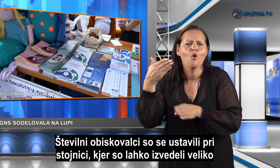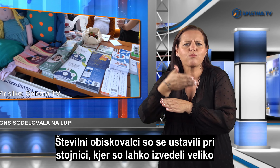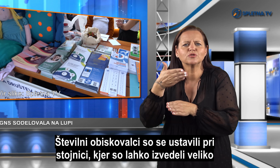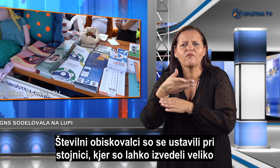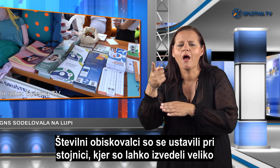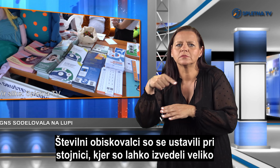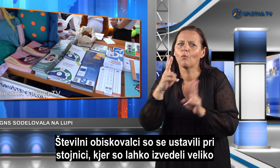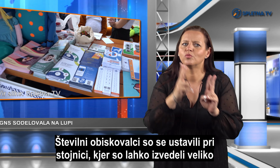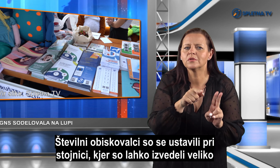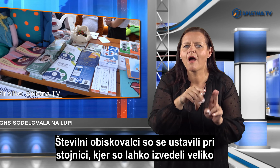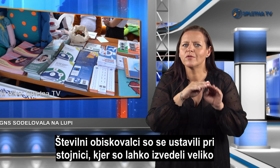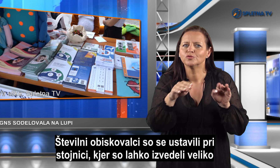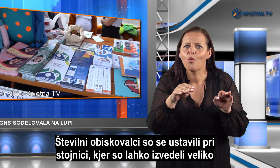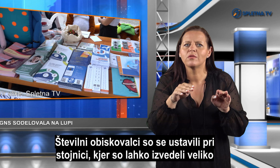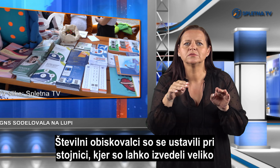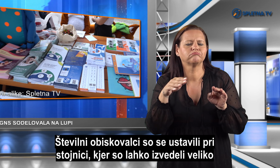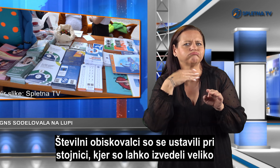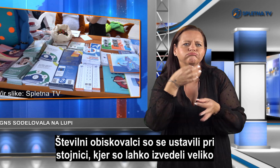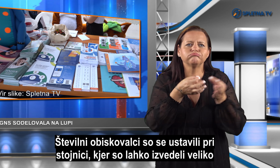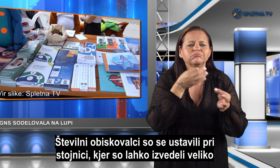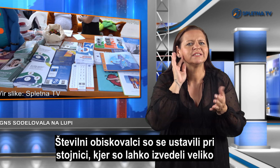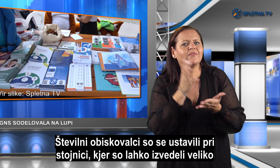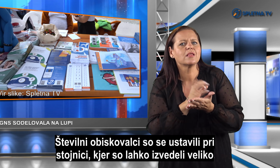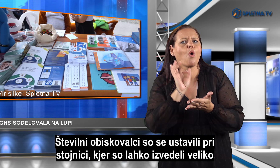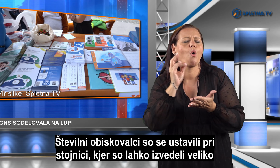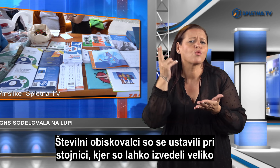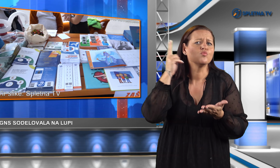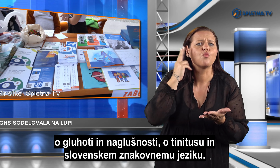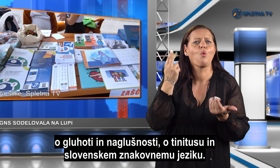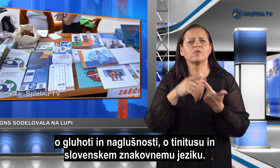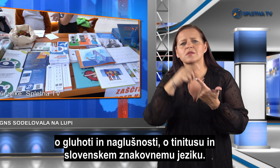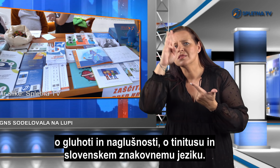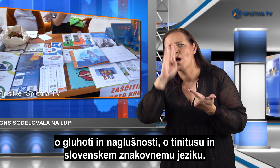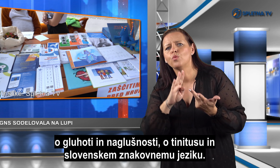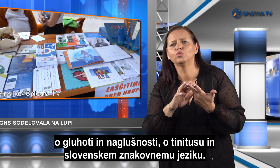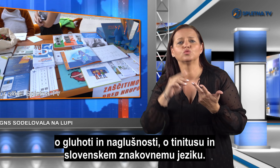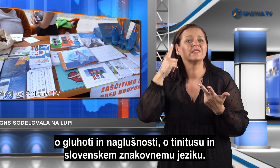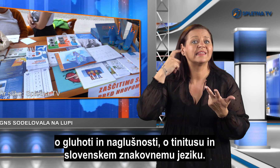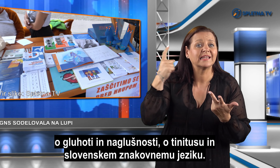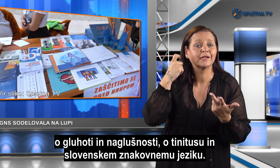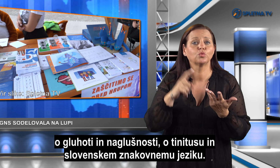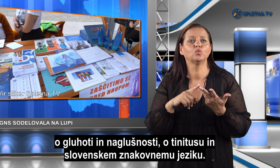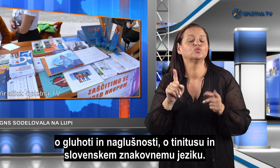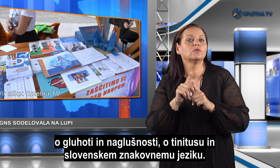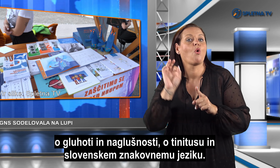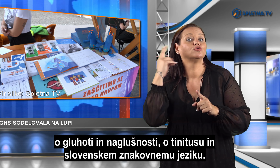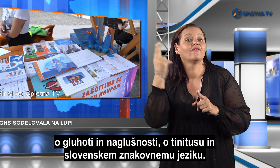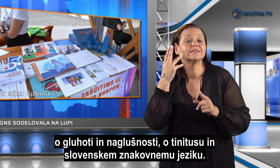se ustavili pri stojnici, kjer so lahko izvedeli veliko o gluhoti in naglušnosti, o tinitusu